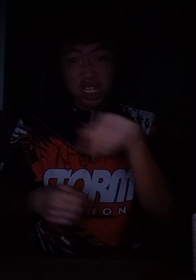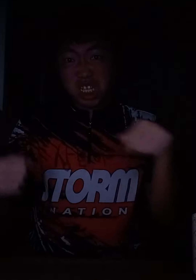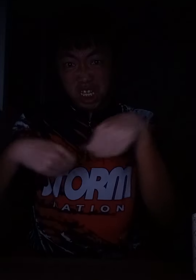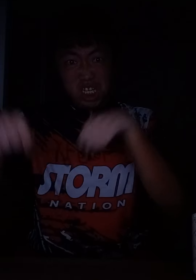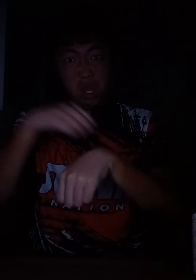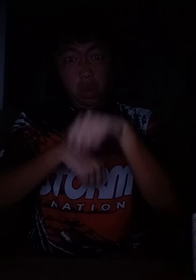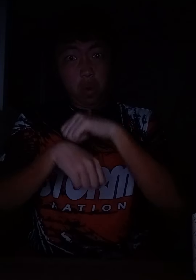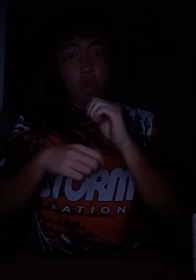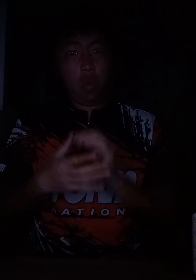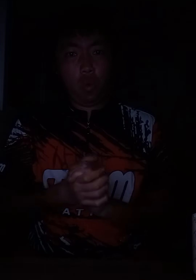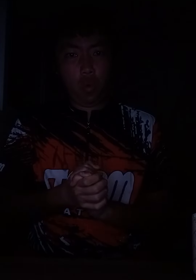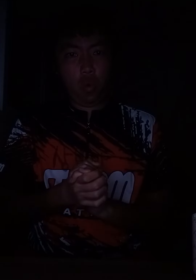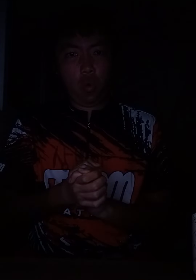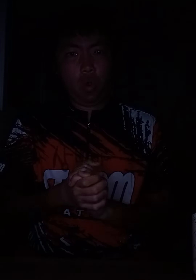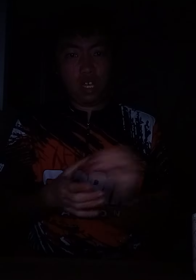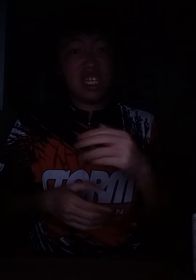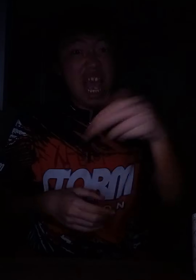실랑이가 벌어졌고